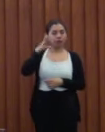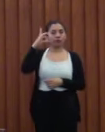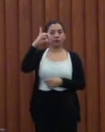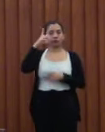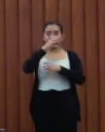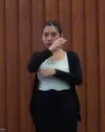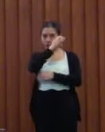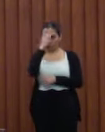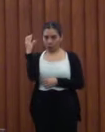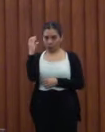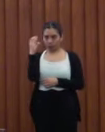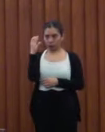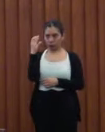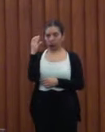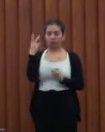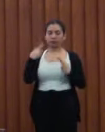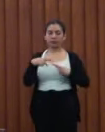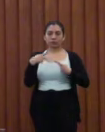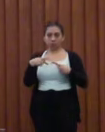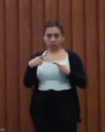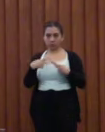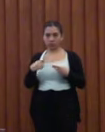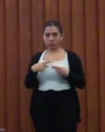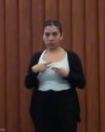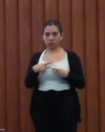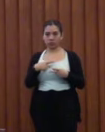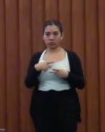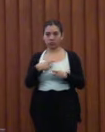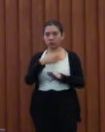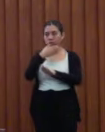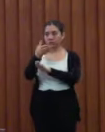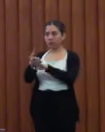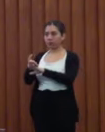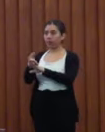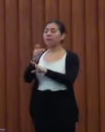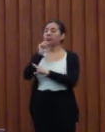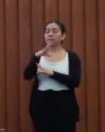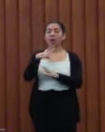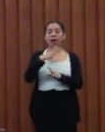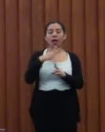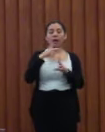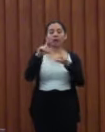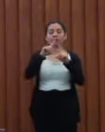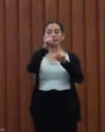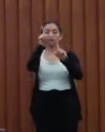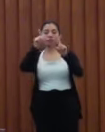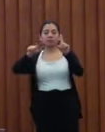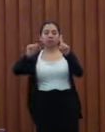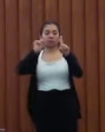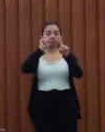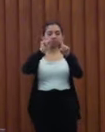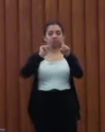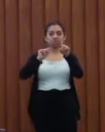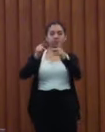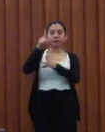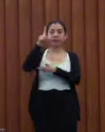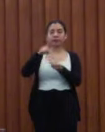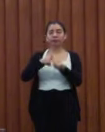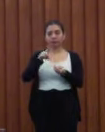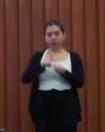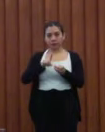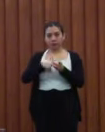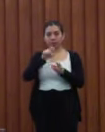poder visualizar los casos en un mapa interactivo, que es el que les voy a mostrar ahorita. Y sobre todo vamos a poder descargar la